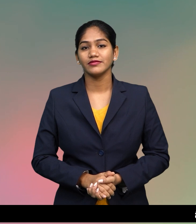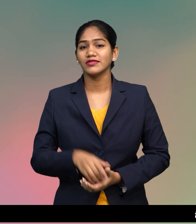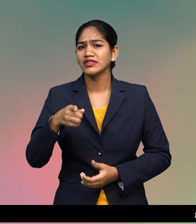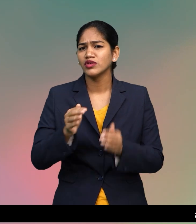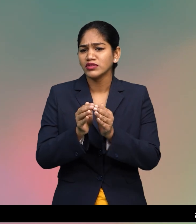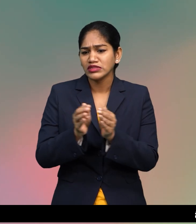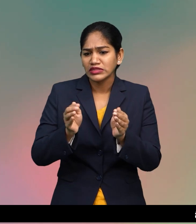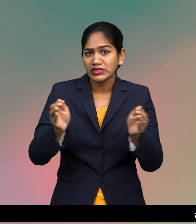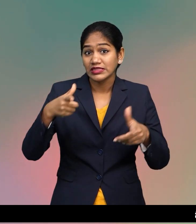ఓడరేవు నగరంగా